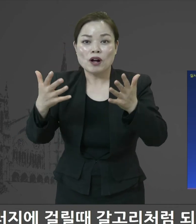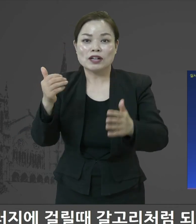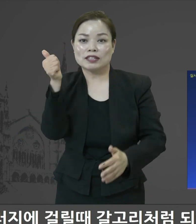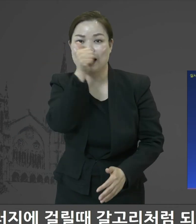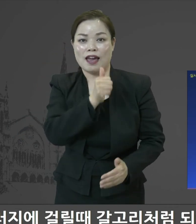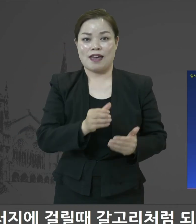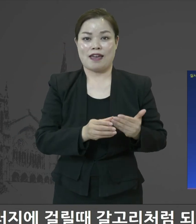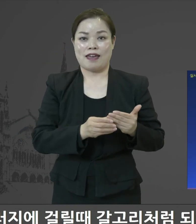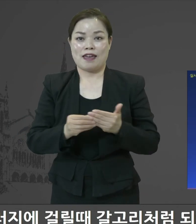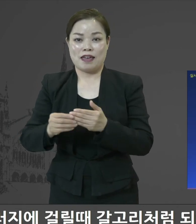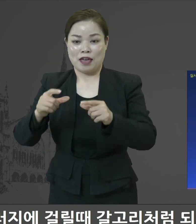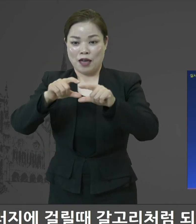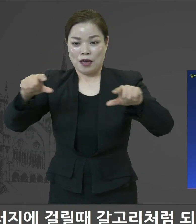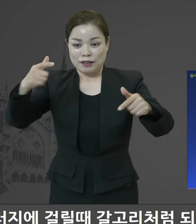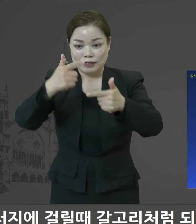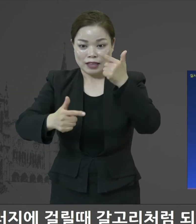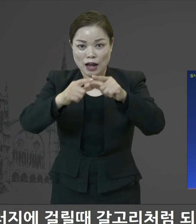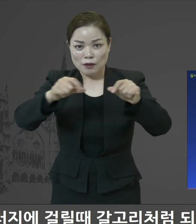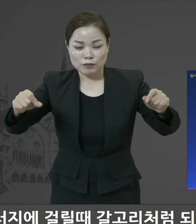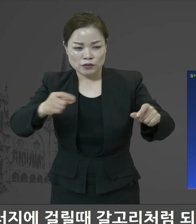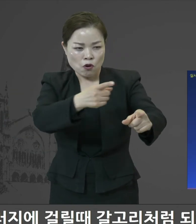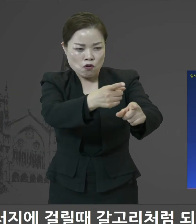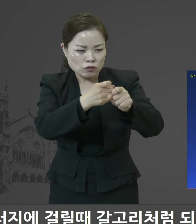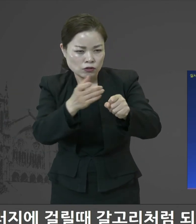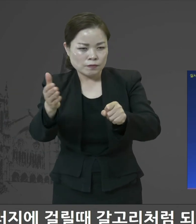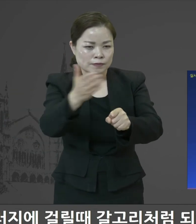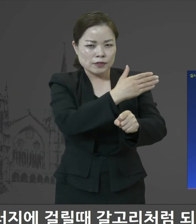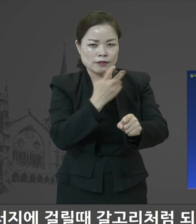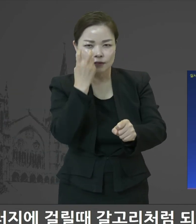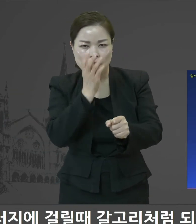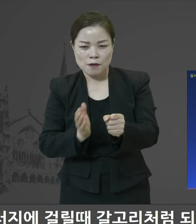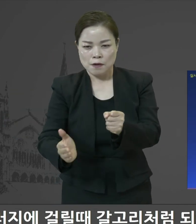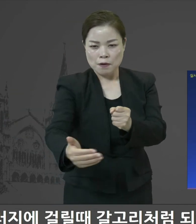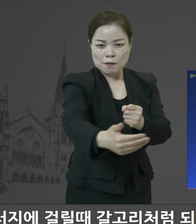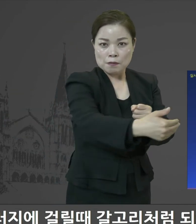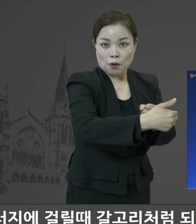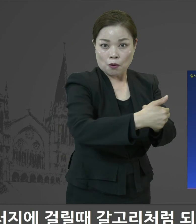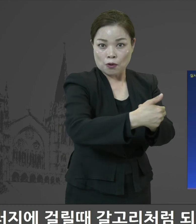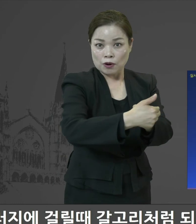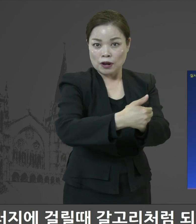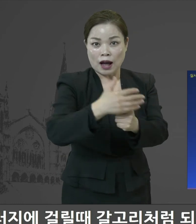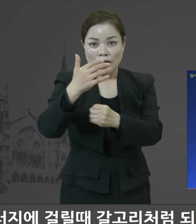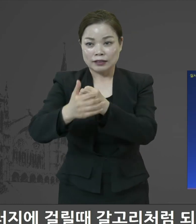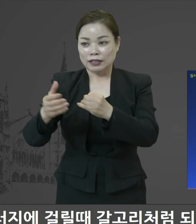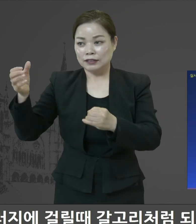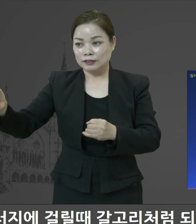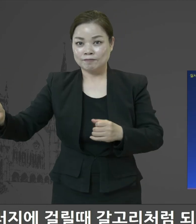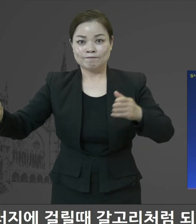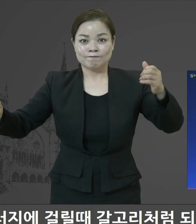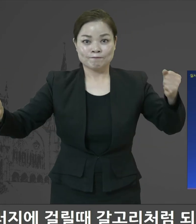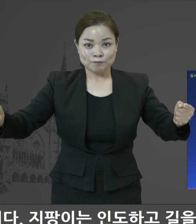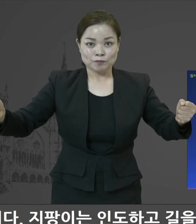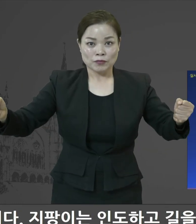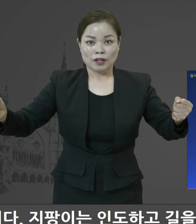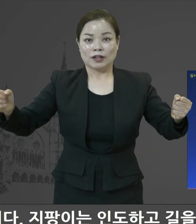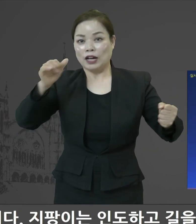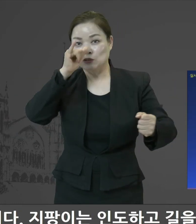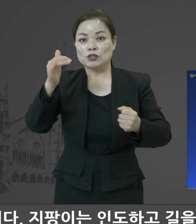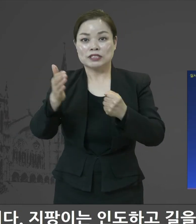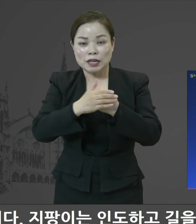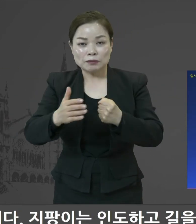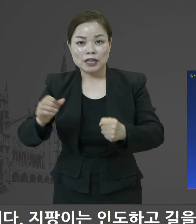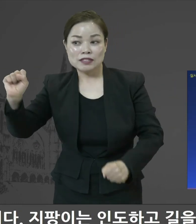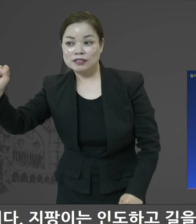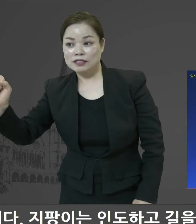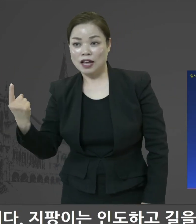안내합니다. 막대기는 모든 원수들의 공격으로부터 다 지켜줍니다. 하나님께서 양손에 막대기와 지팡이를 들고 계셔요. 그러니까